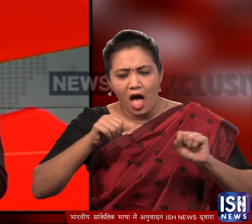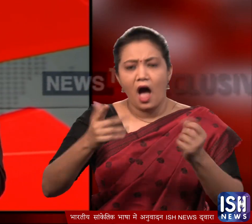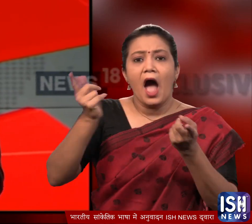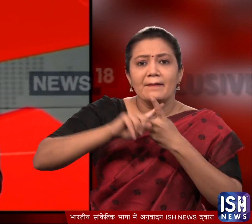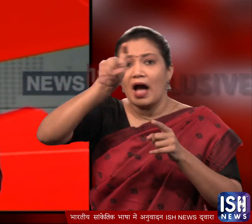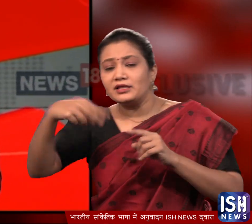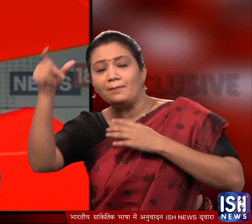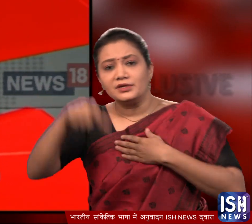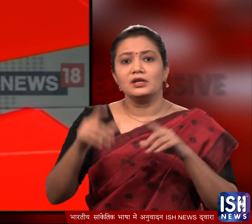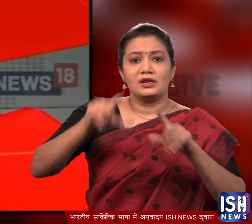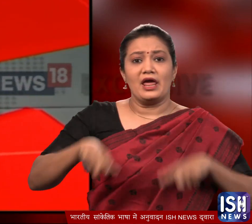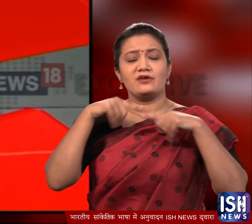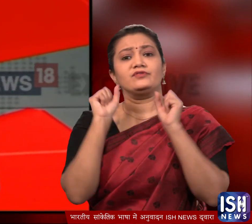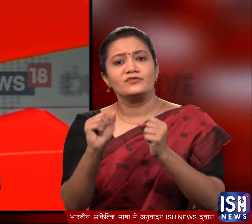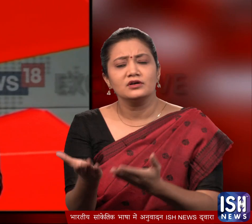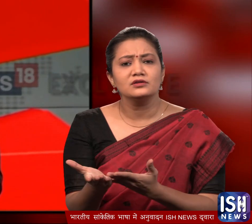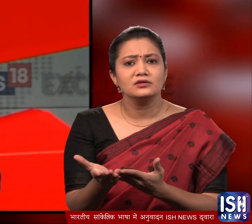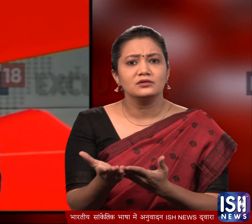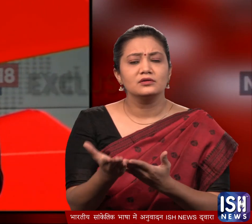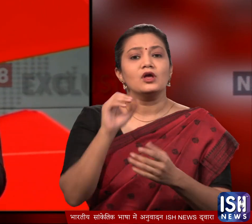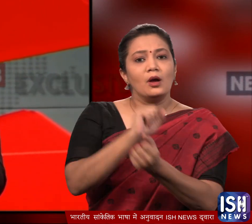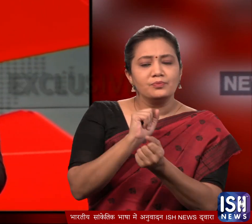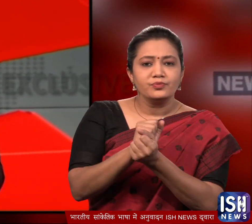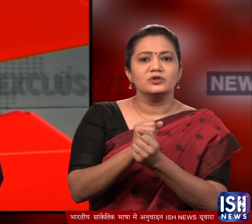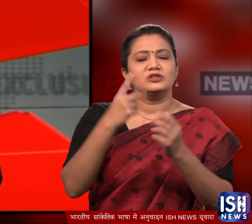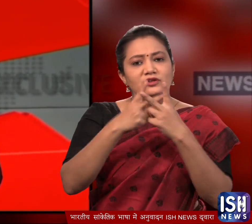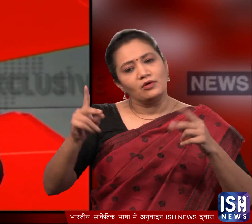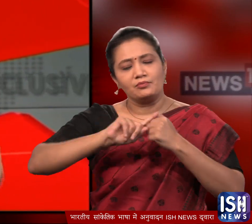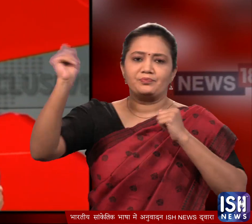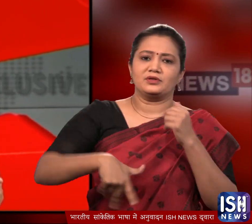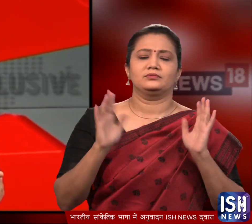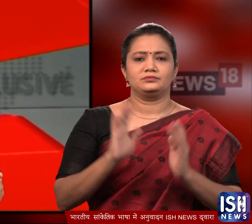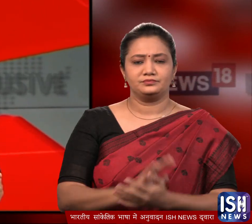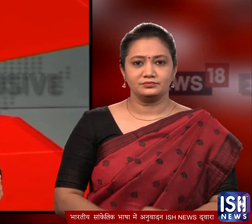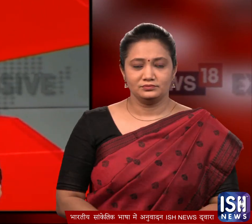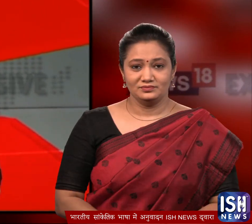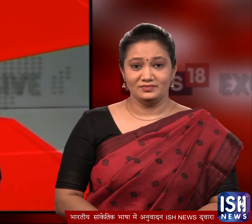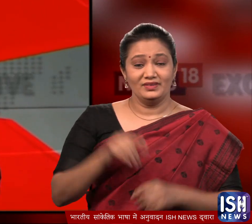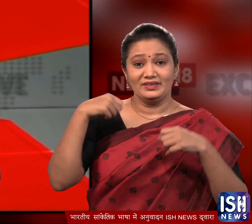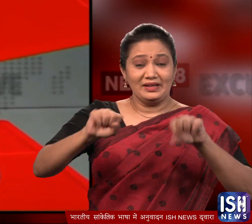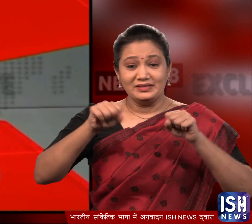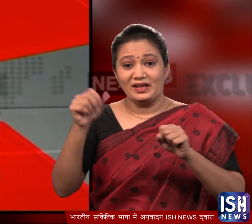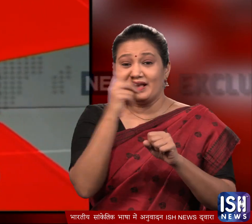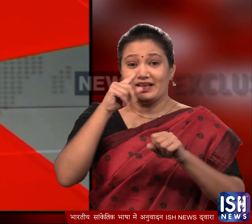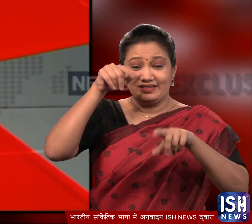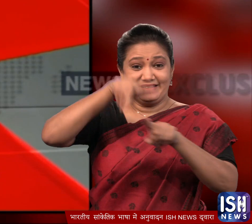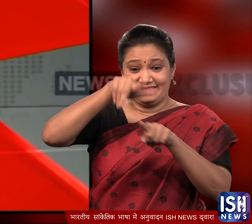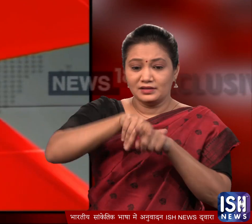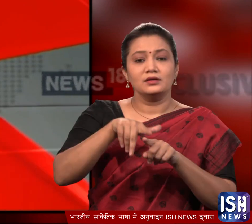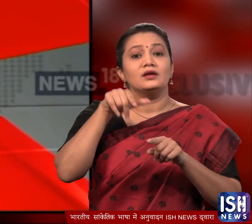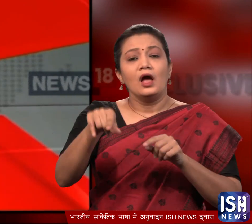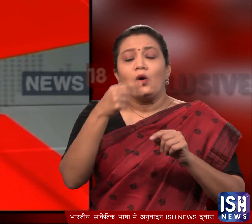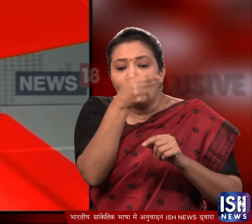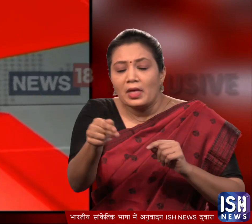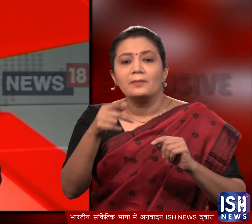की जान खतरे में डालना भी अपराध है। उसी के लिए पुलिस ने मोटरसाइकिल का चालान काटा। बताया गया कि जिस मोटरसाइकिल पर लड़कियां स्टंट कर